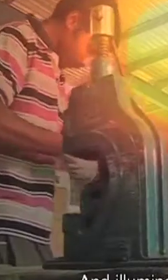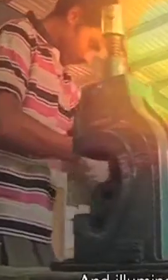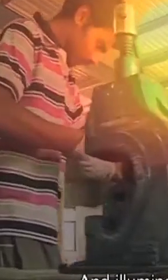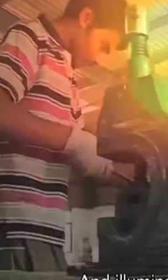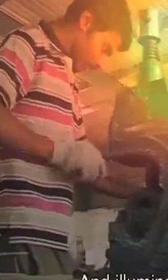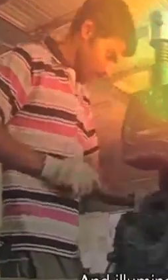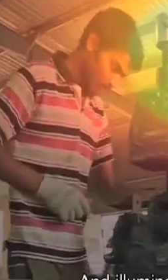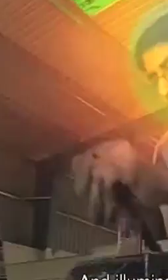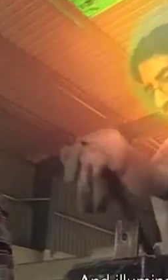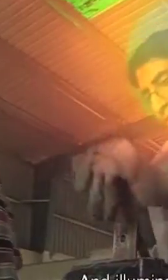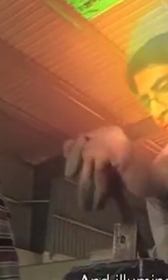को आलोकित करने।